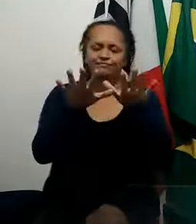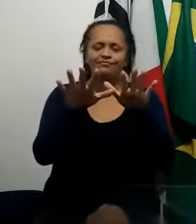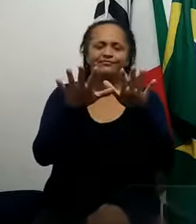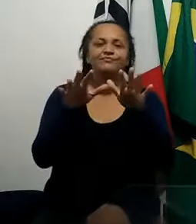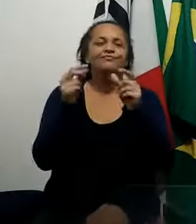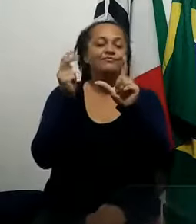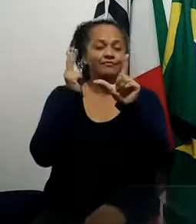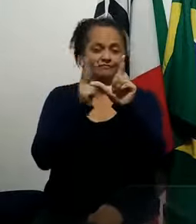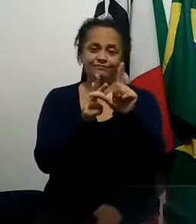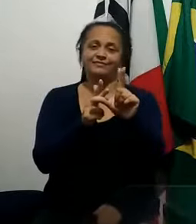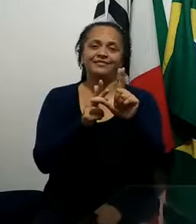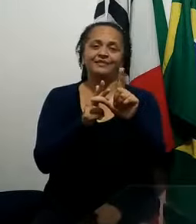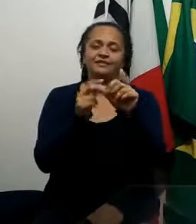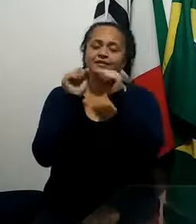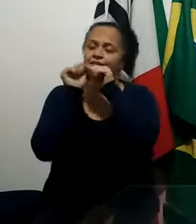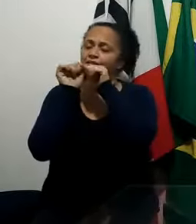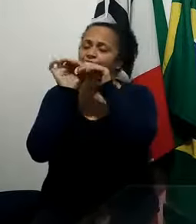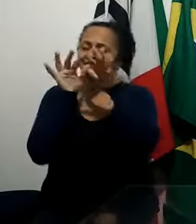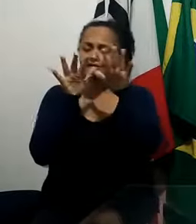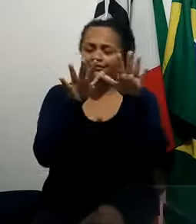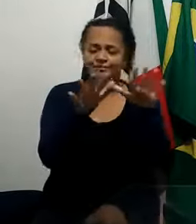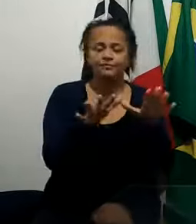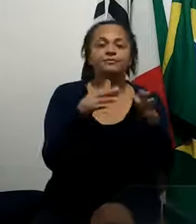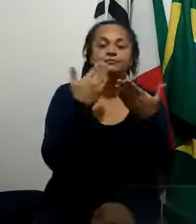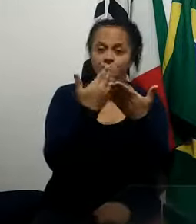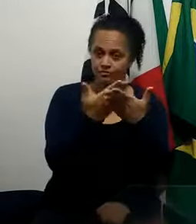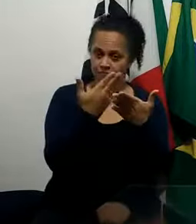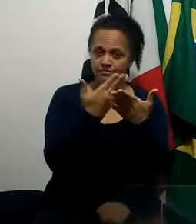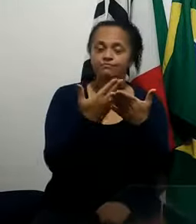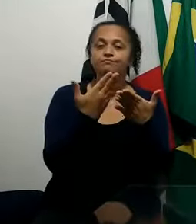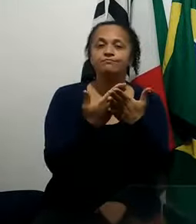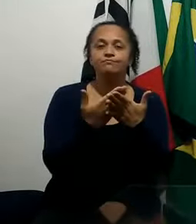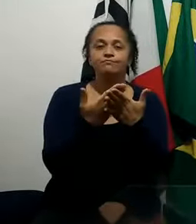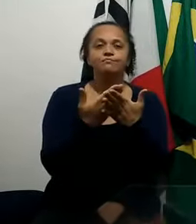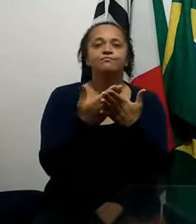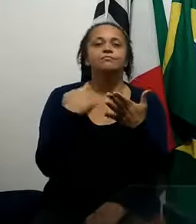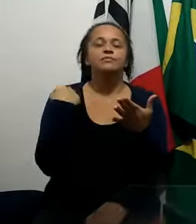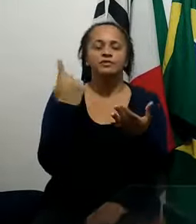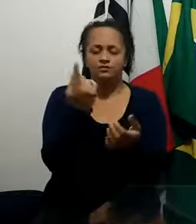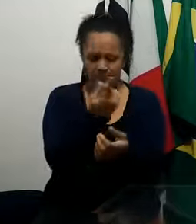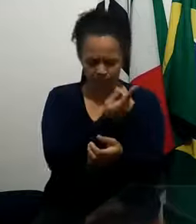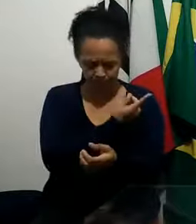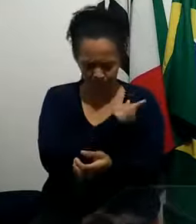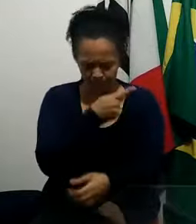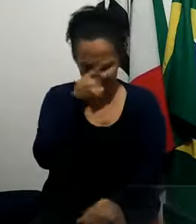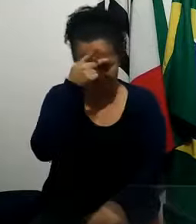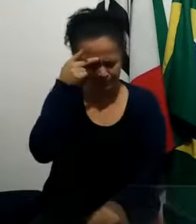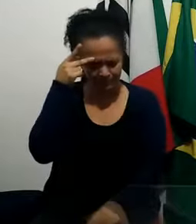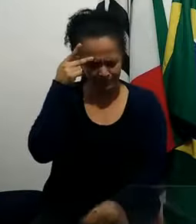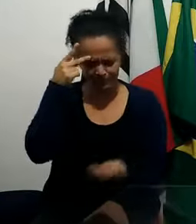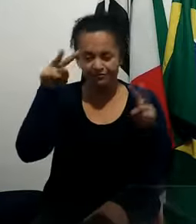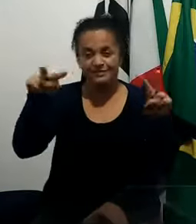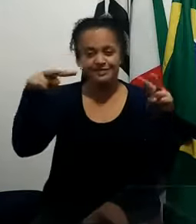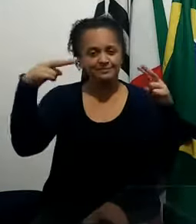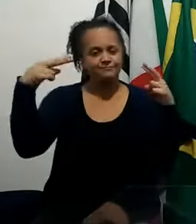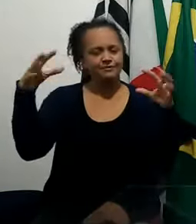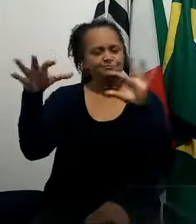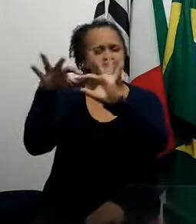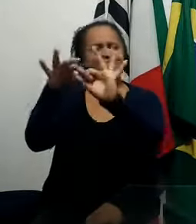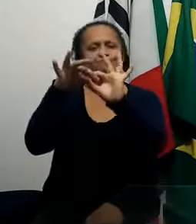live, abençoa esse estudo que nós vamos dar, que todos que estão aí conectados, que estão